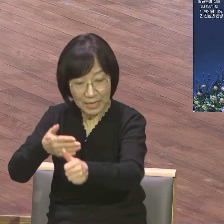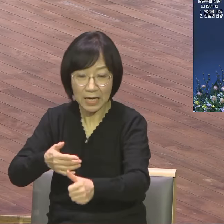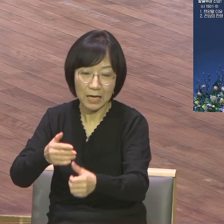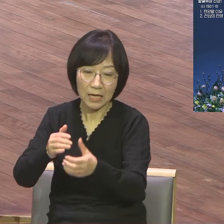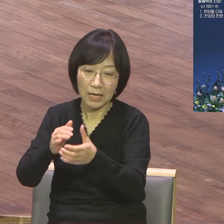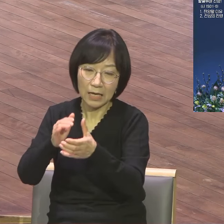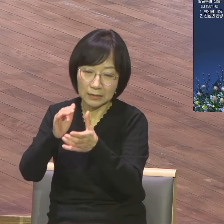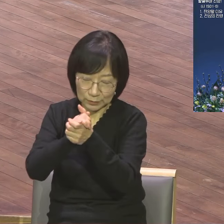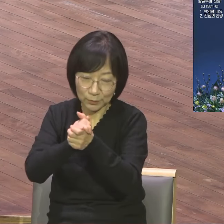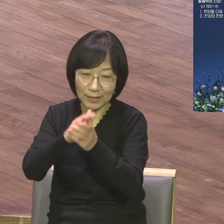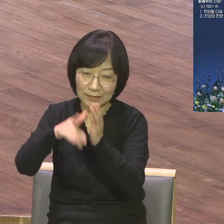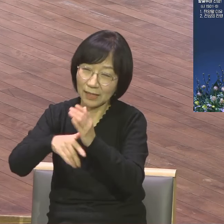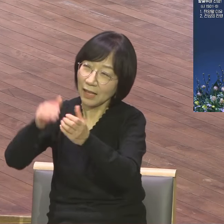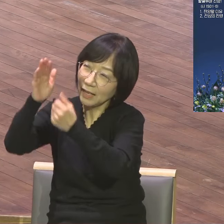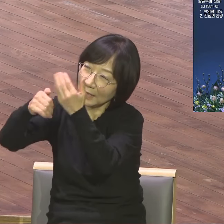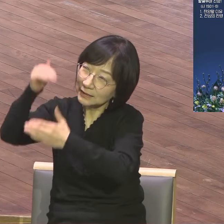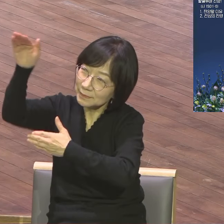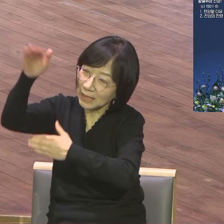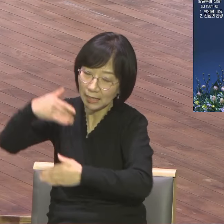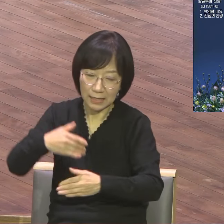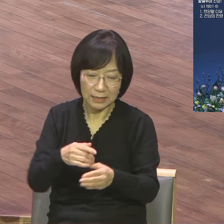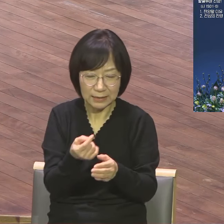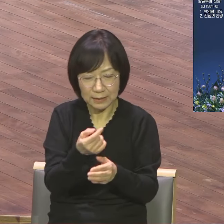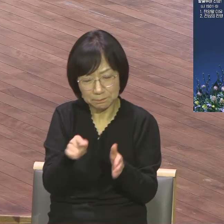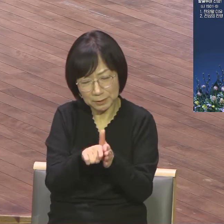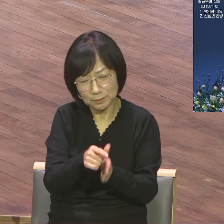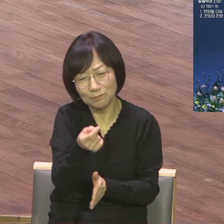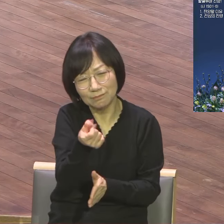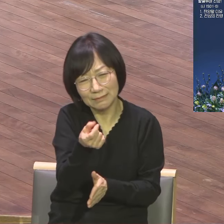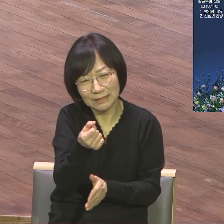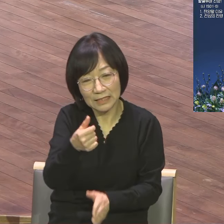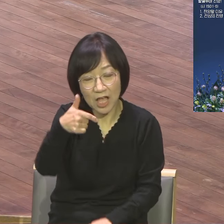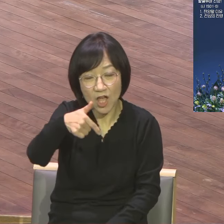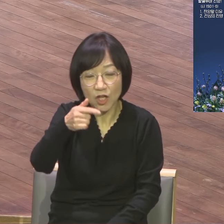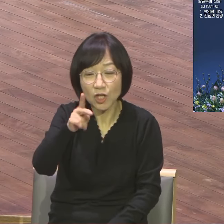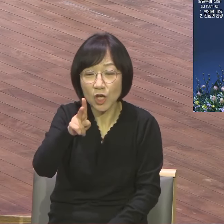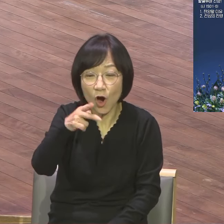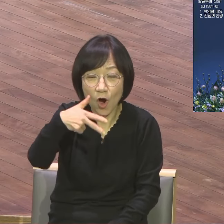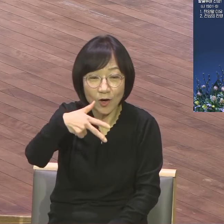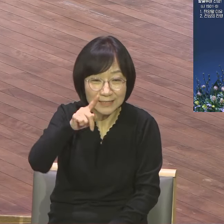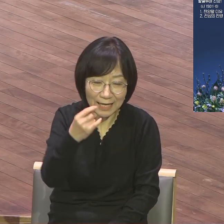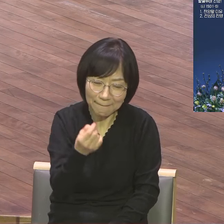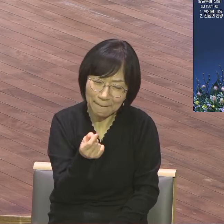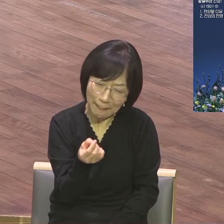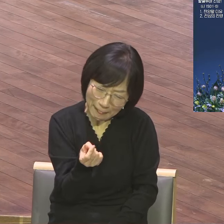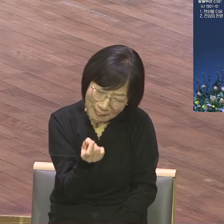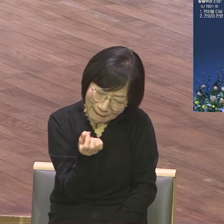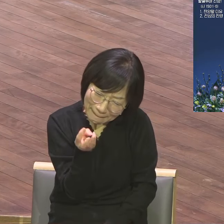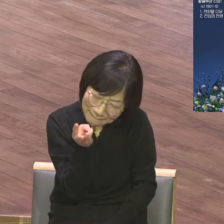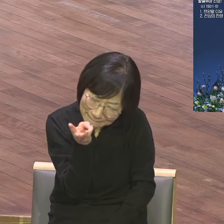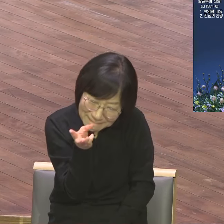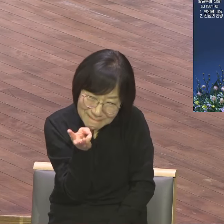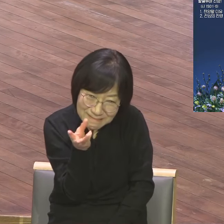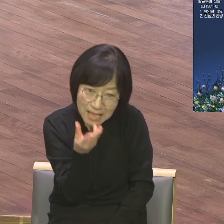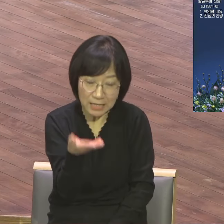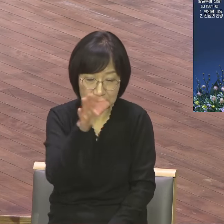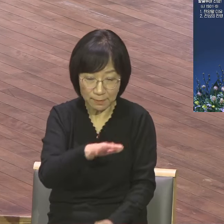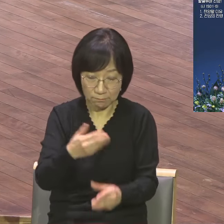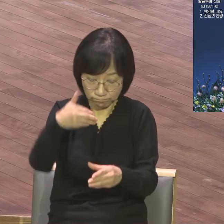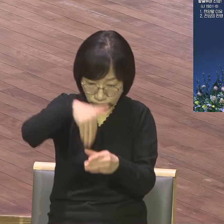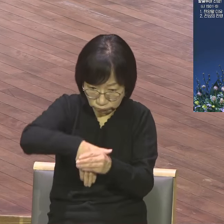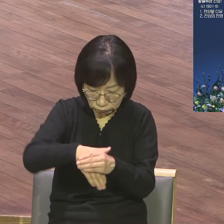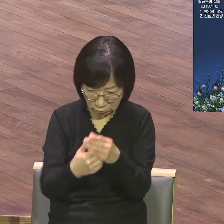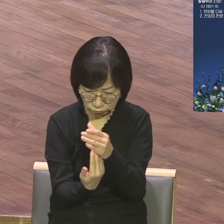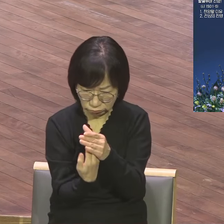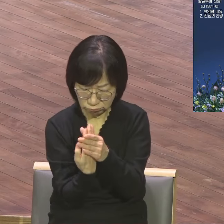기도하세요. 하나님 내 적은 믿음이 이 겨자씨 하나가 큰 열매를 맺어 큰 나무가 있듯이 생명 있는 한 예수 생명 있는 한 나도